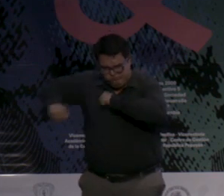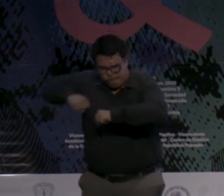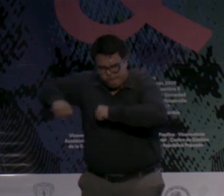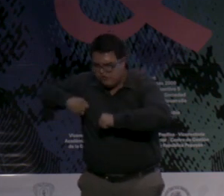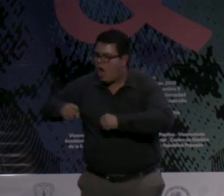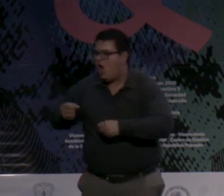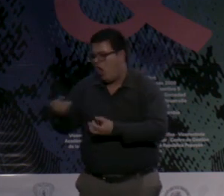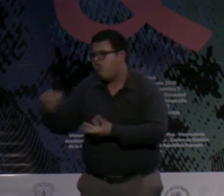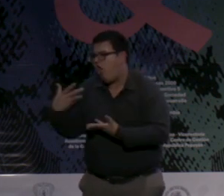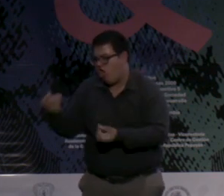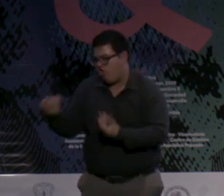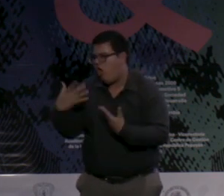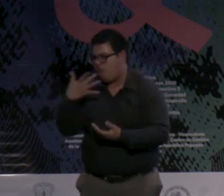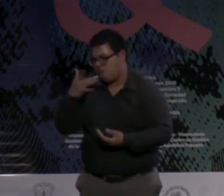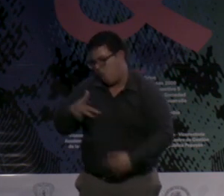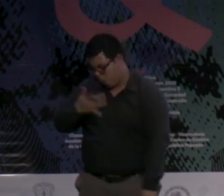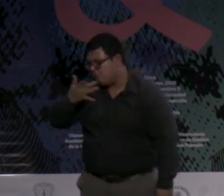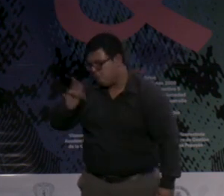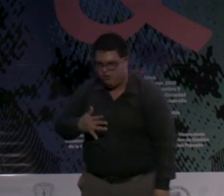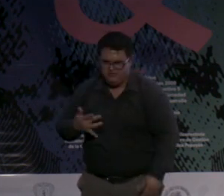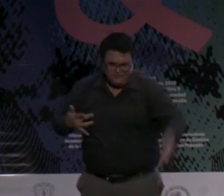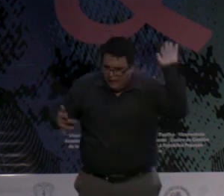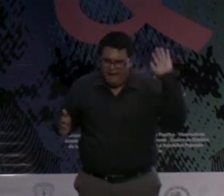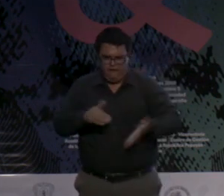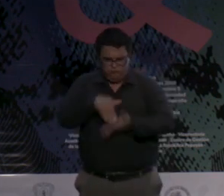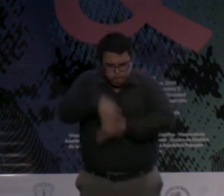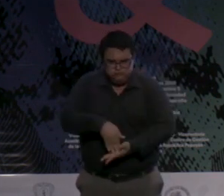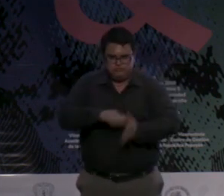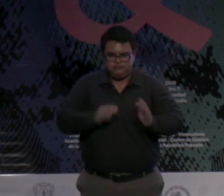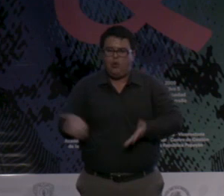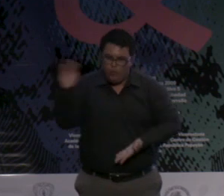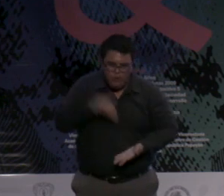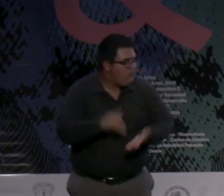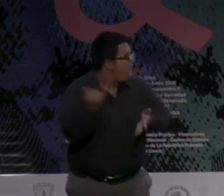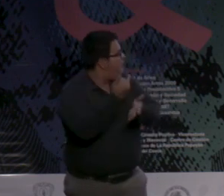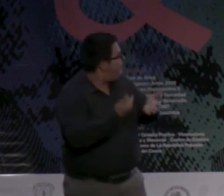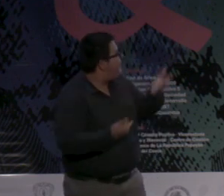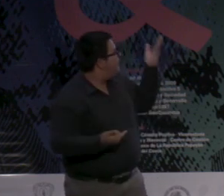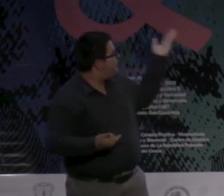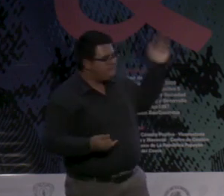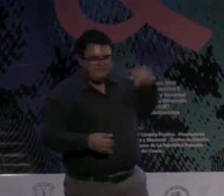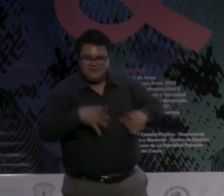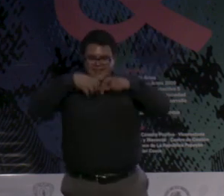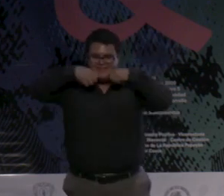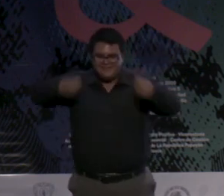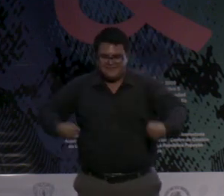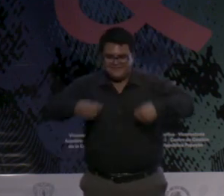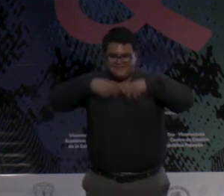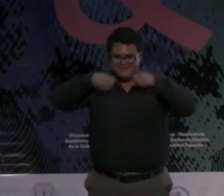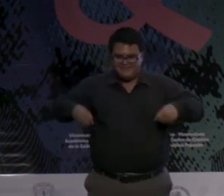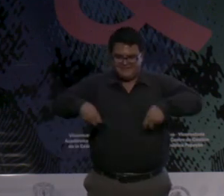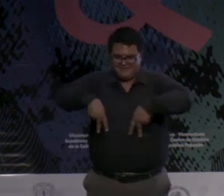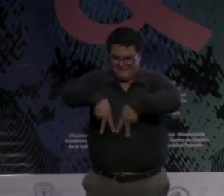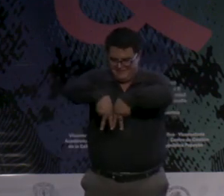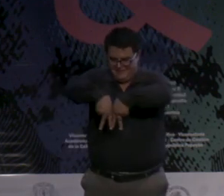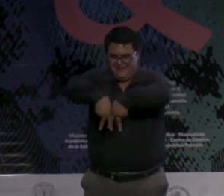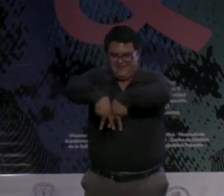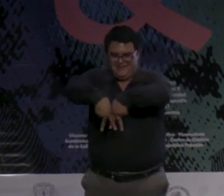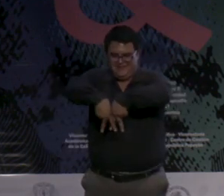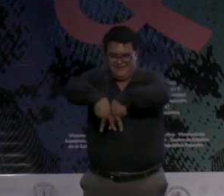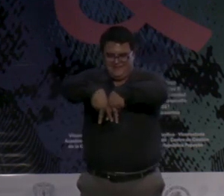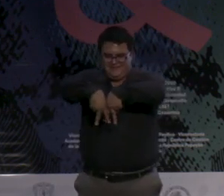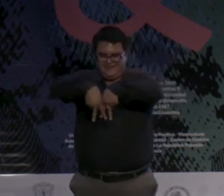lucha. Y en este caso lo que me encuentro es con investigaciones que logran mostrarnos a los pobres de nuestras ciudades en su lucha, mostrando orgullosamente lo que